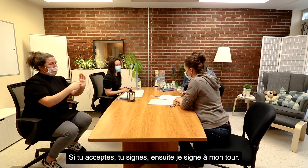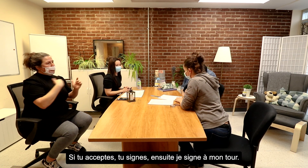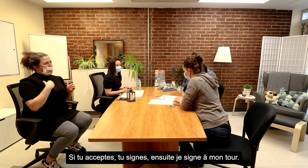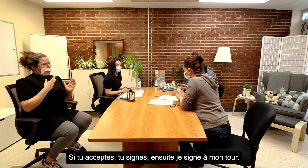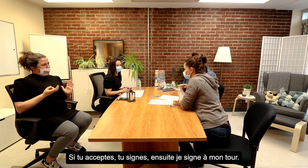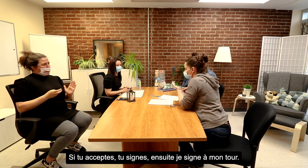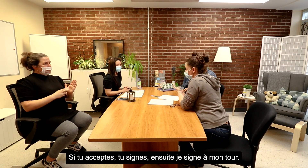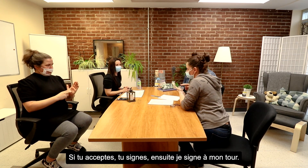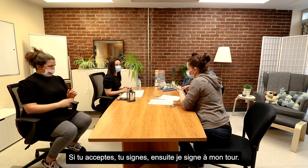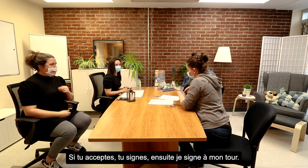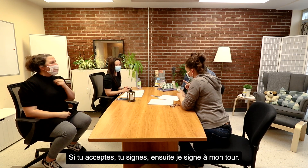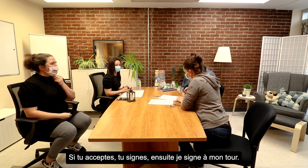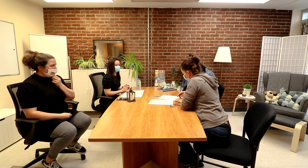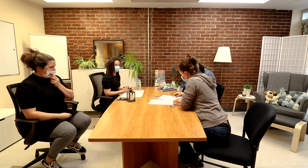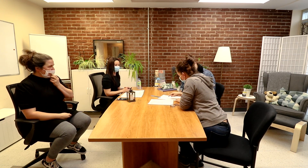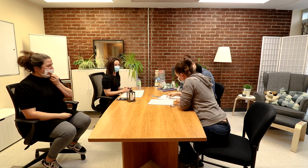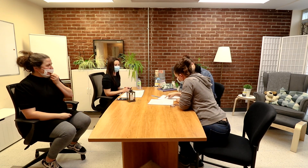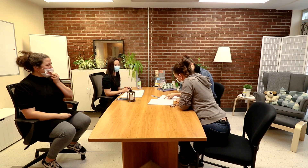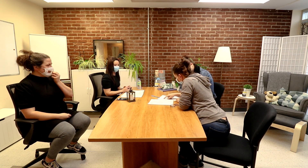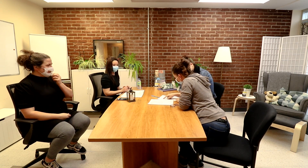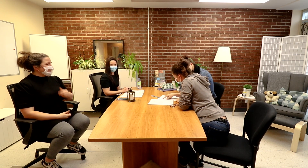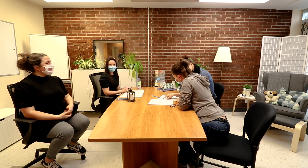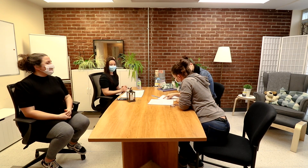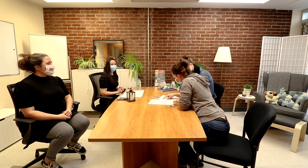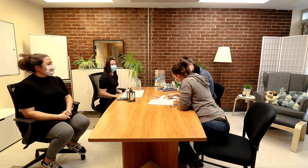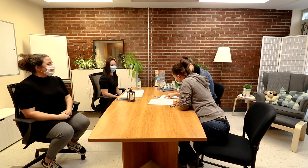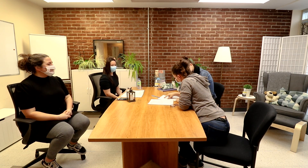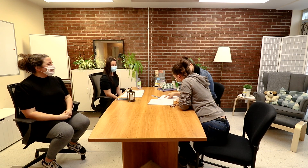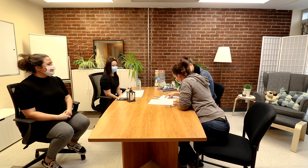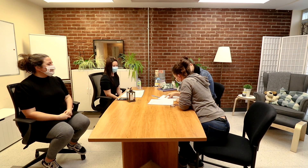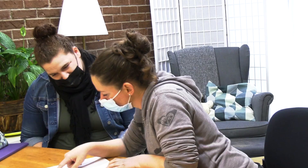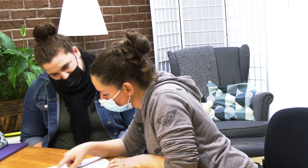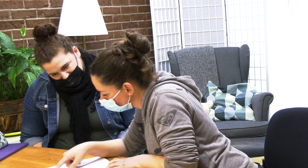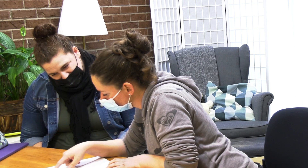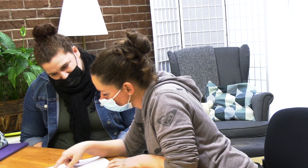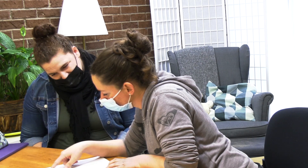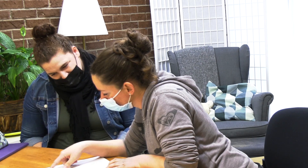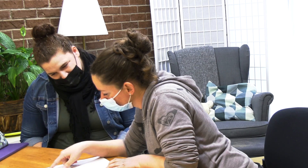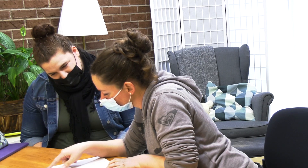là, à t'offrir les services. Parfait, pour toi. je fais. Merci.